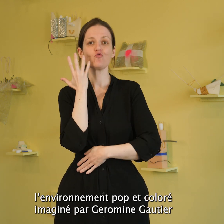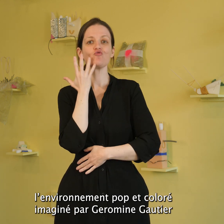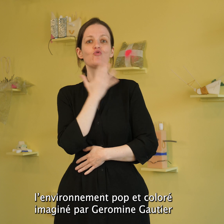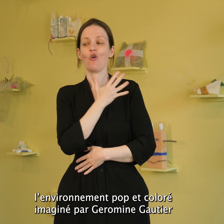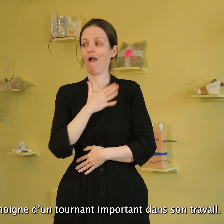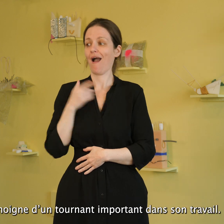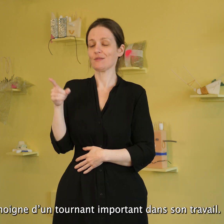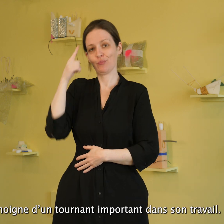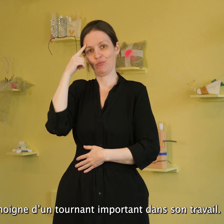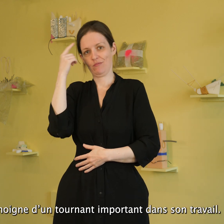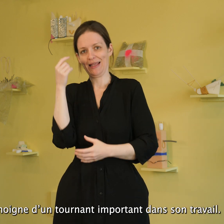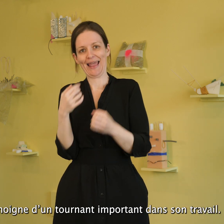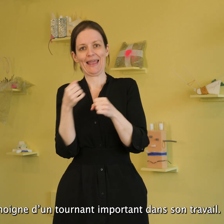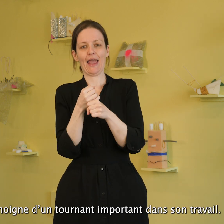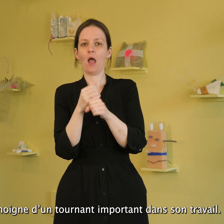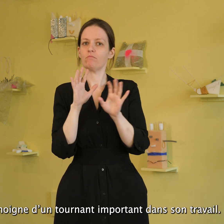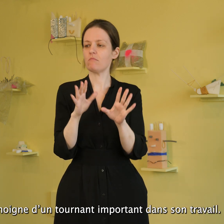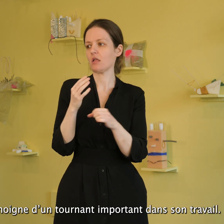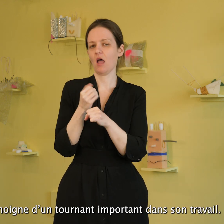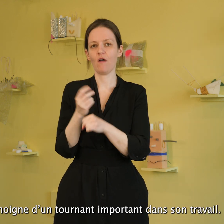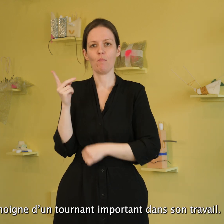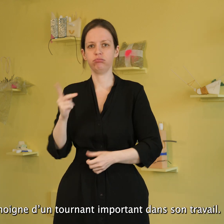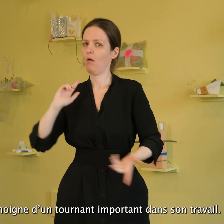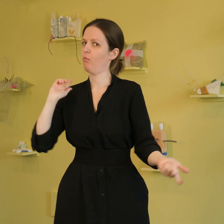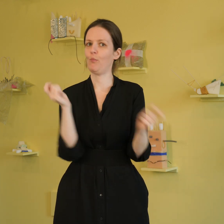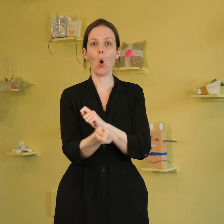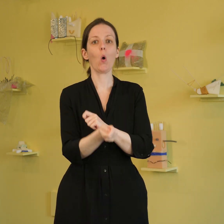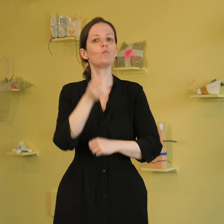Gauthier témoigne d'un tournant important dans son travail.